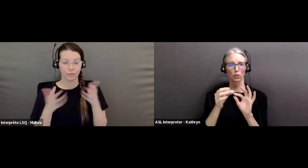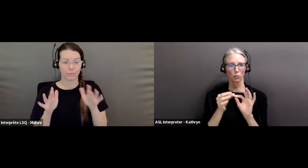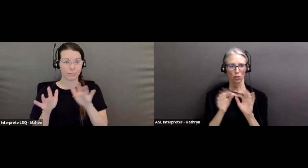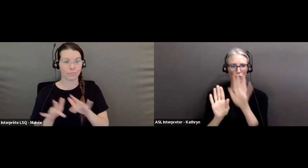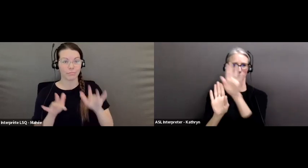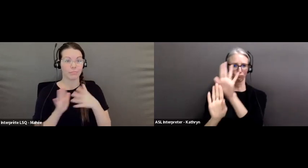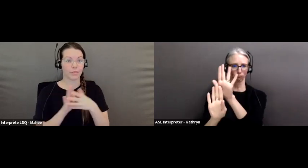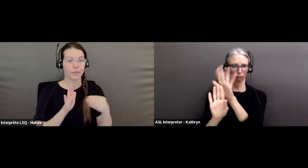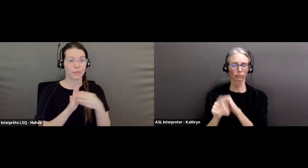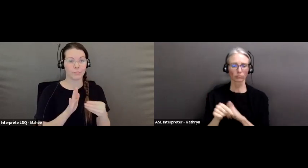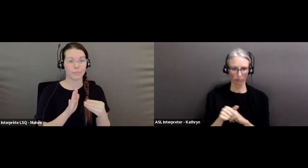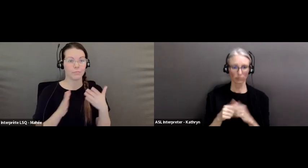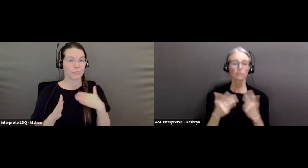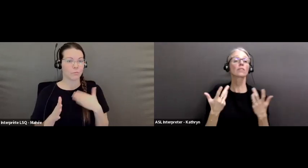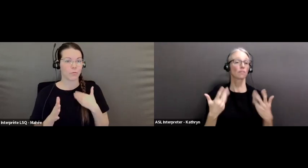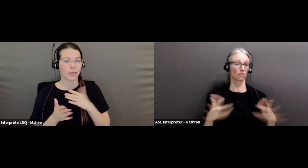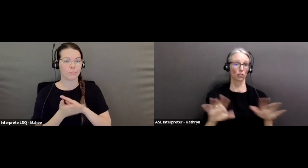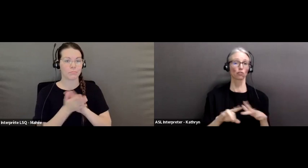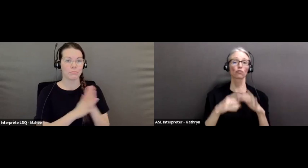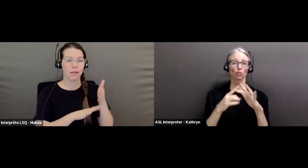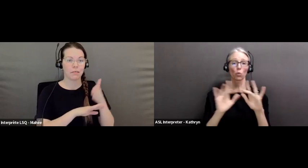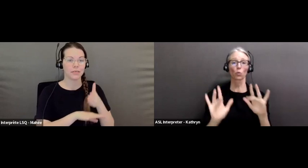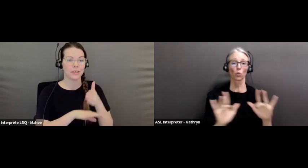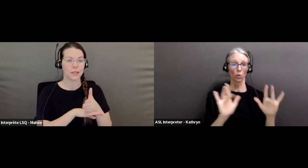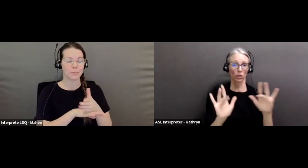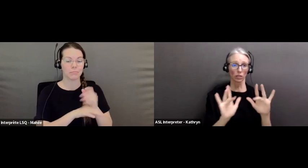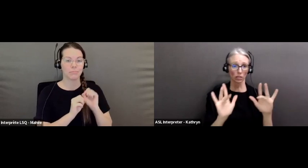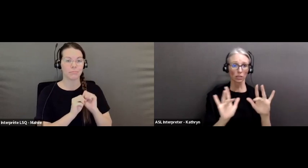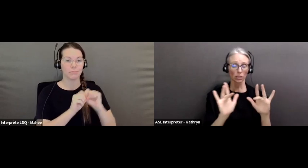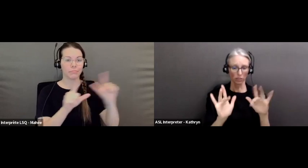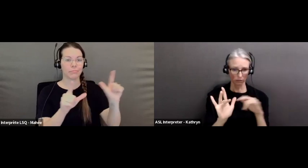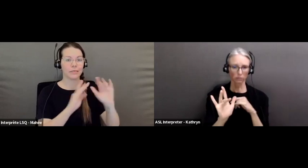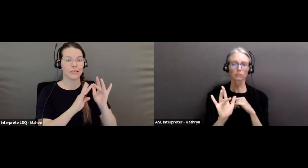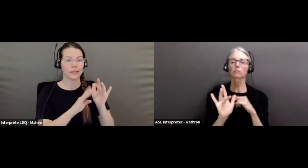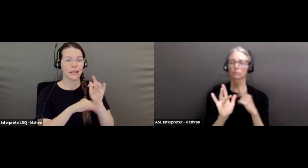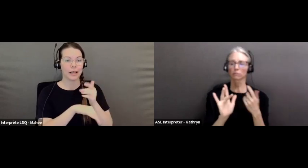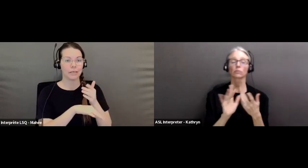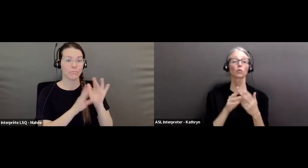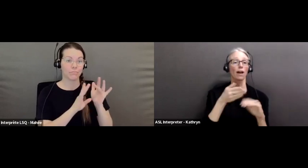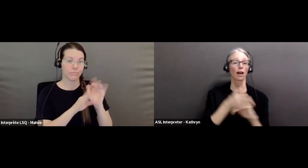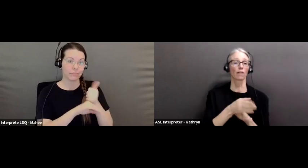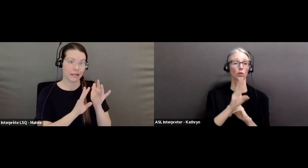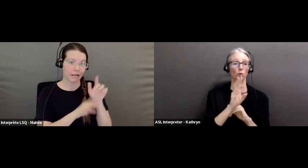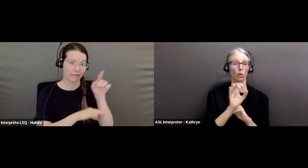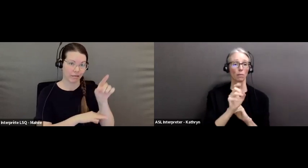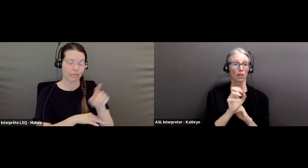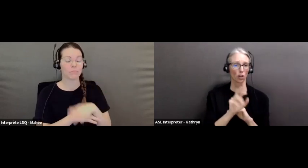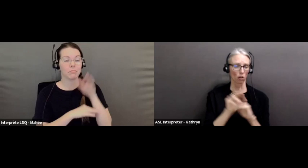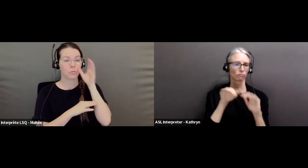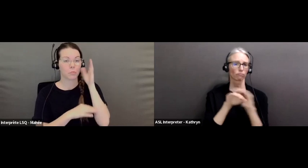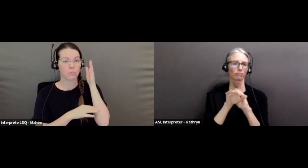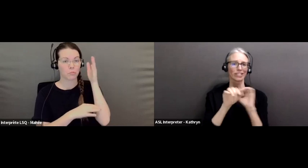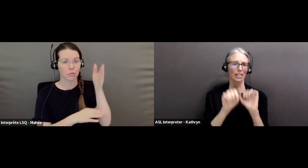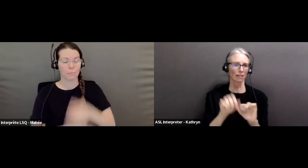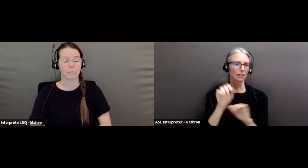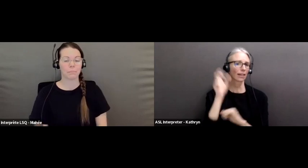rendre accessible via notre site par la suite pour que les gens puissent l'écouter en différé. Donc, une fois